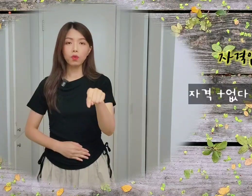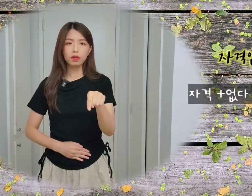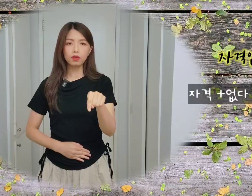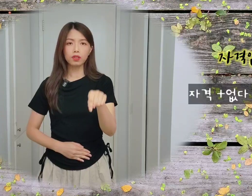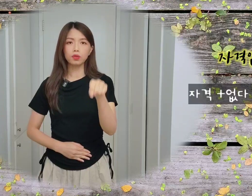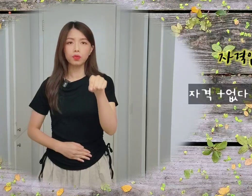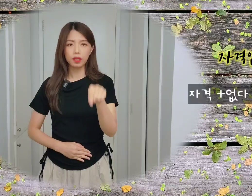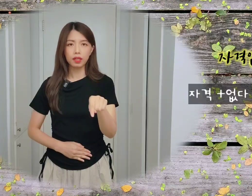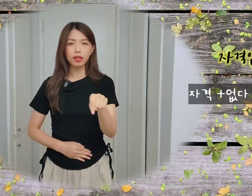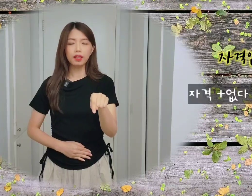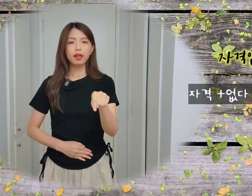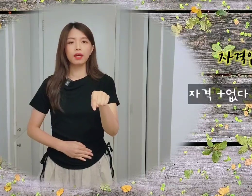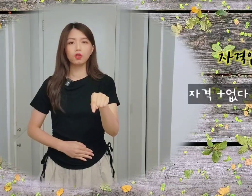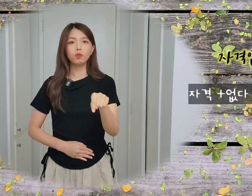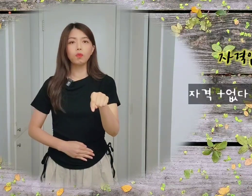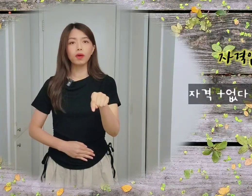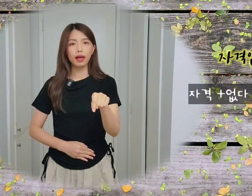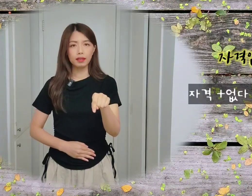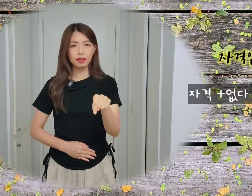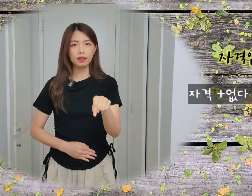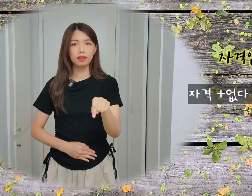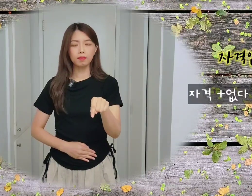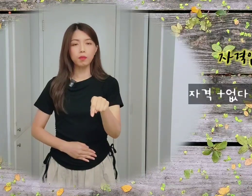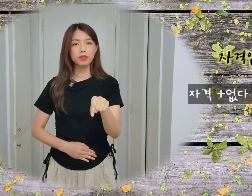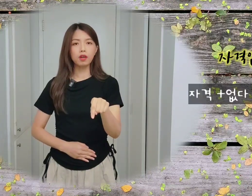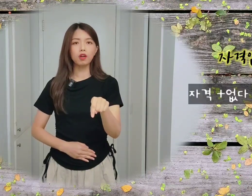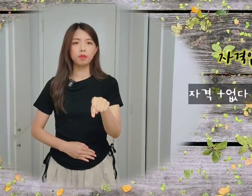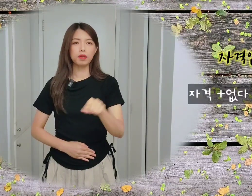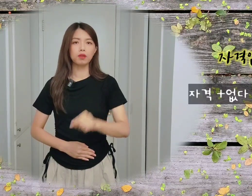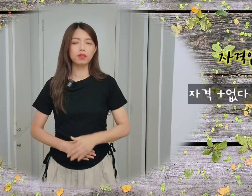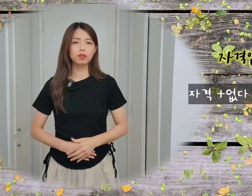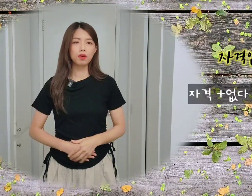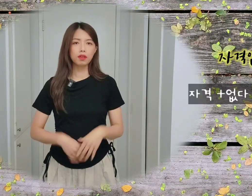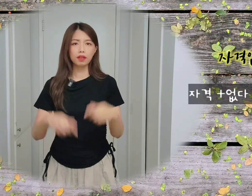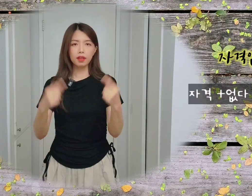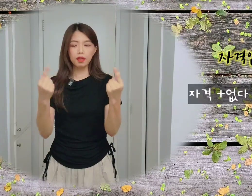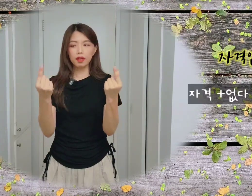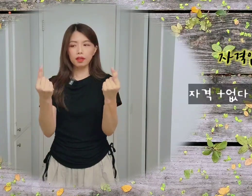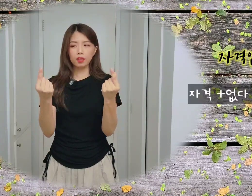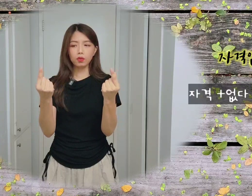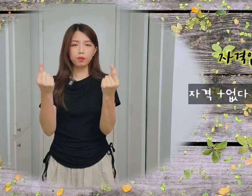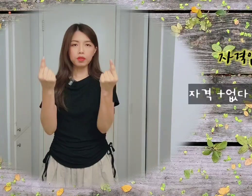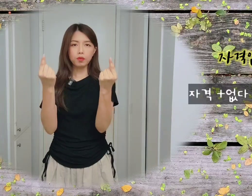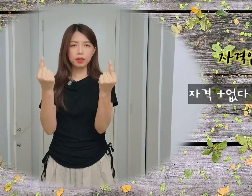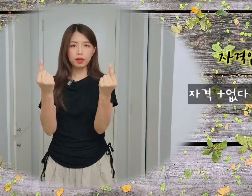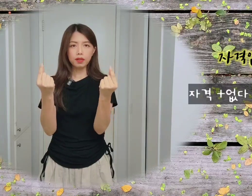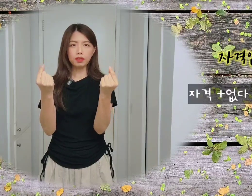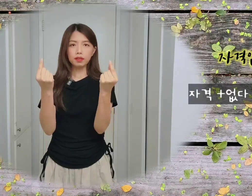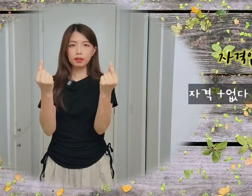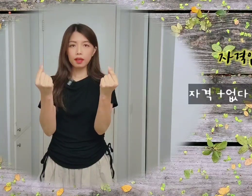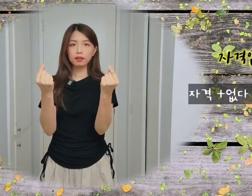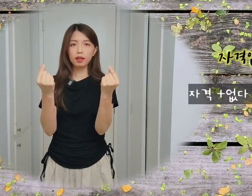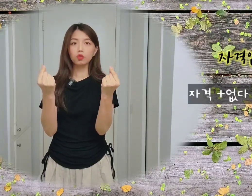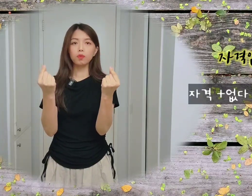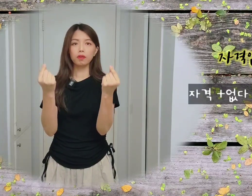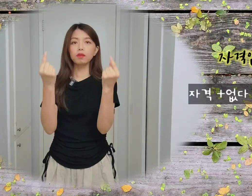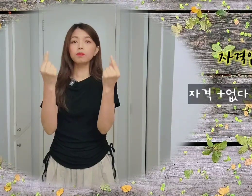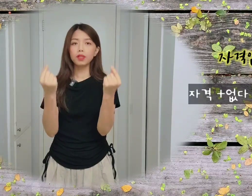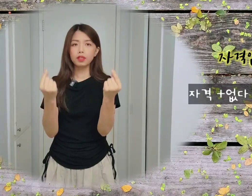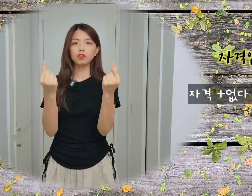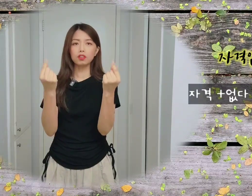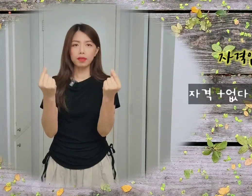앞에 콕 찍어주시고 그리고 뭐뭐 같은, 뭐뭐처럼 이런 뜻의 수어는 양손 엄지검지를 탁탁